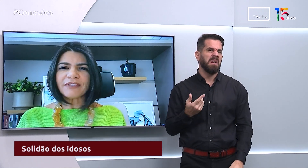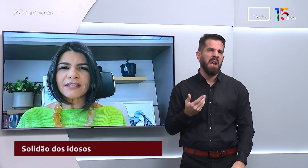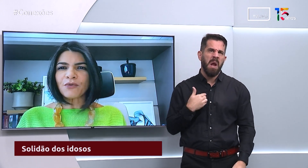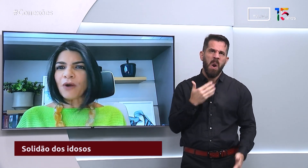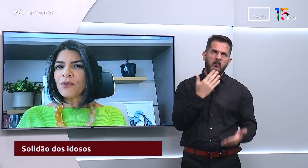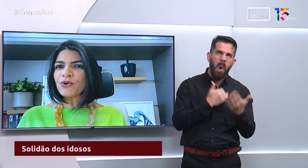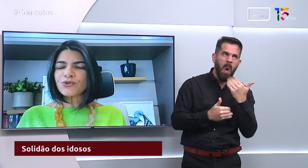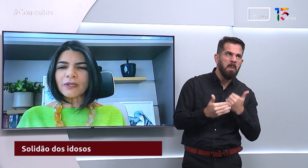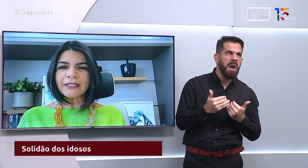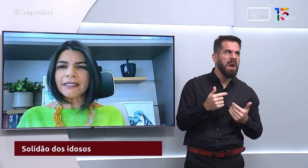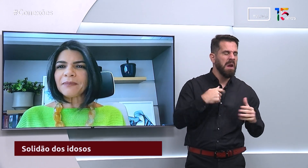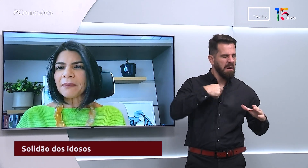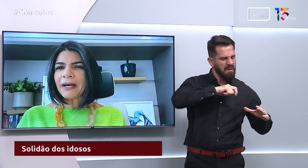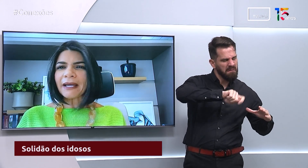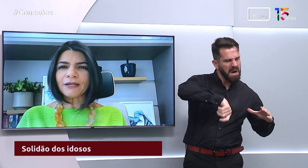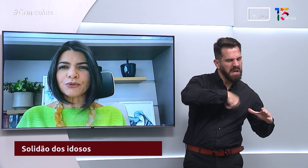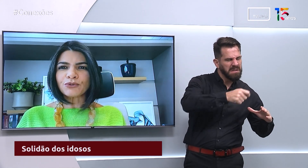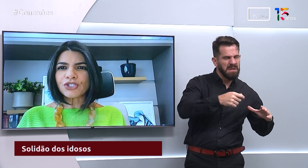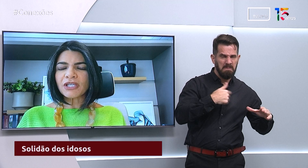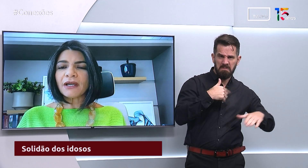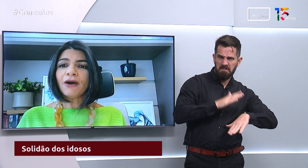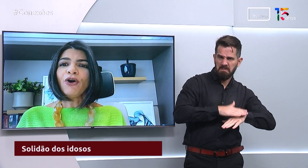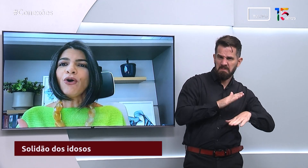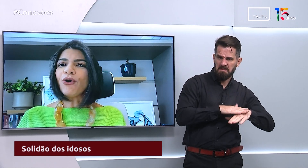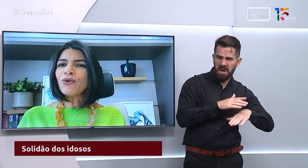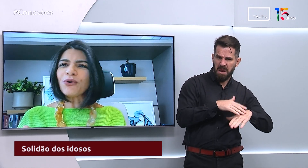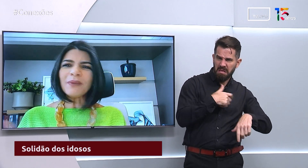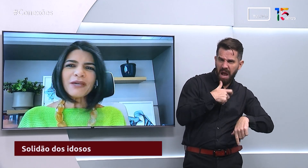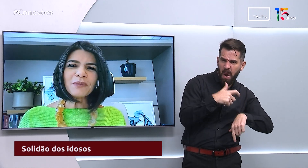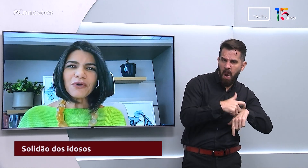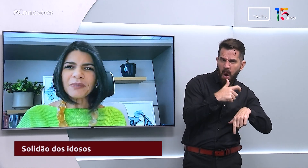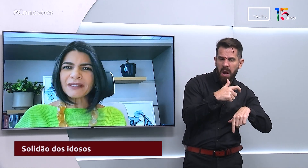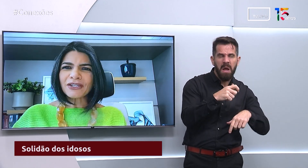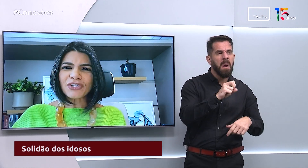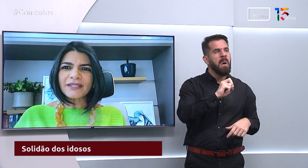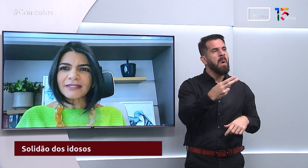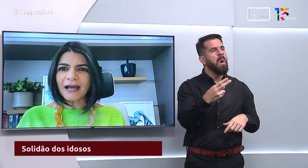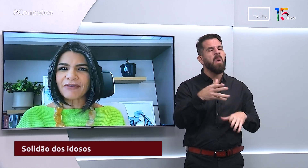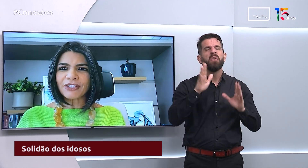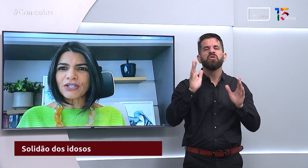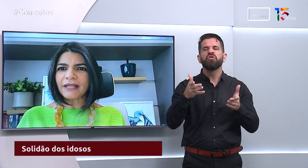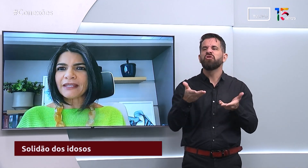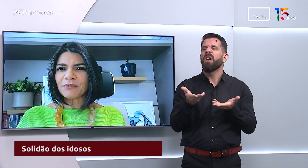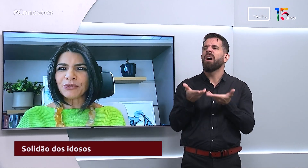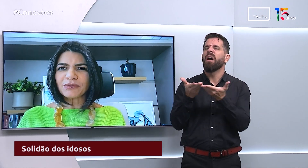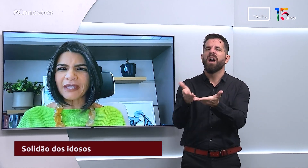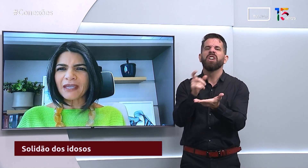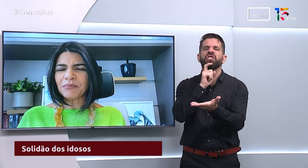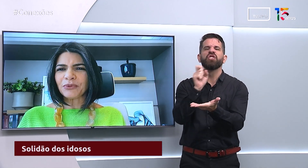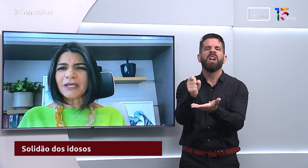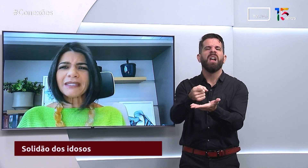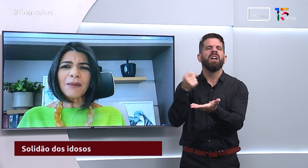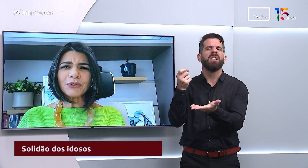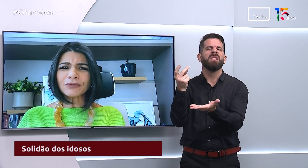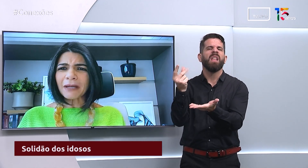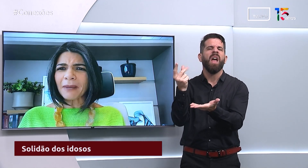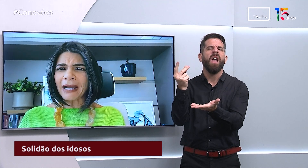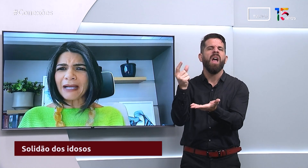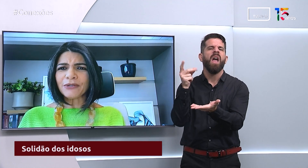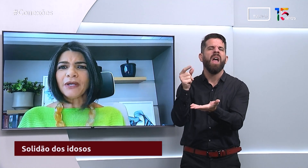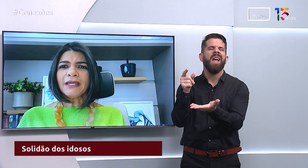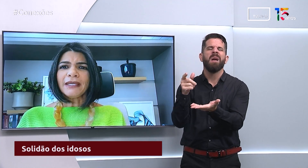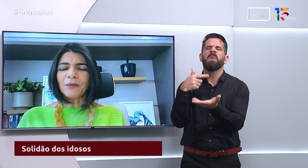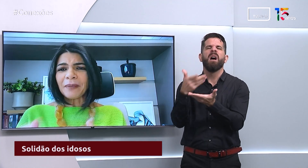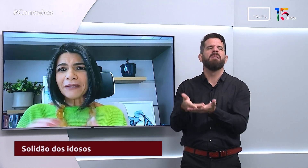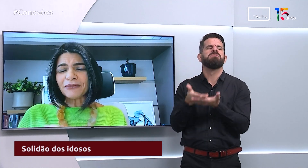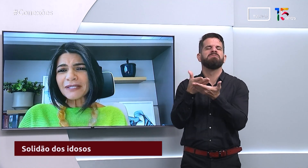alimentar, fazer um almoço ali, preparado do dia, ou comer uma comida que já estava na geladeira há muito tempo, dá muito